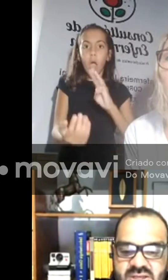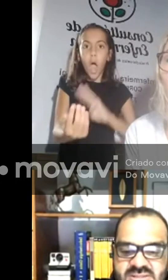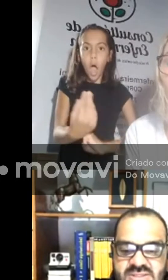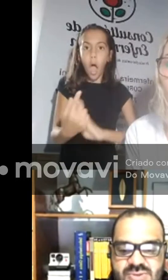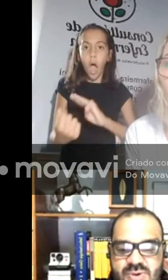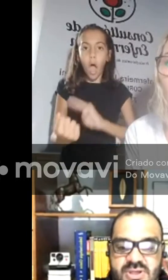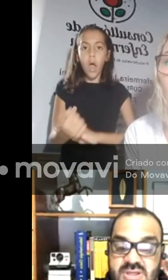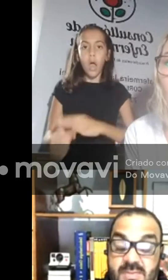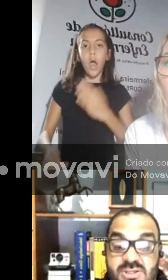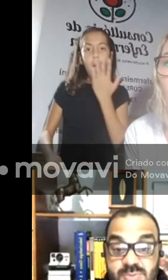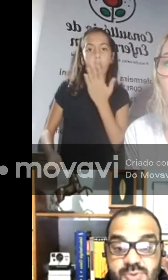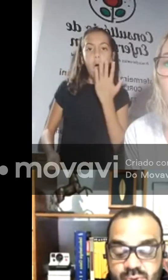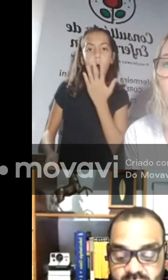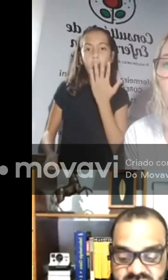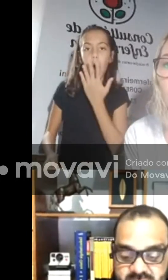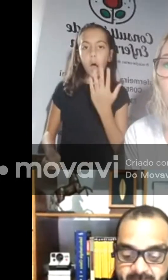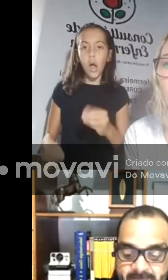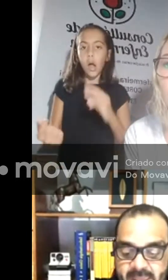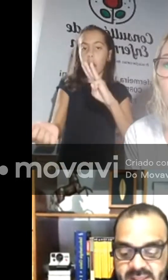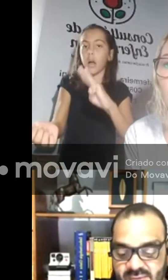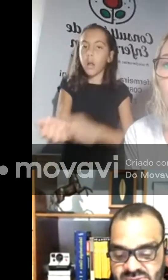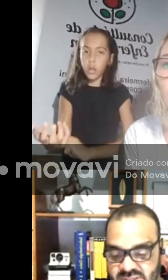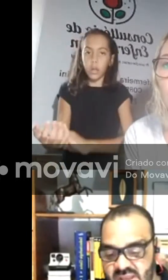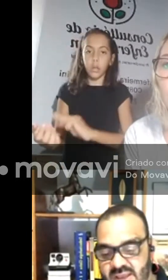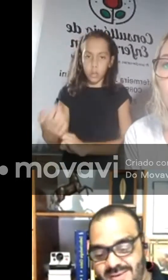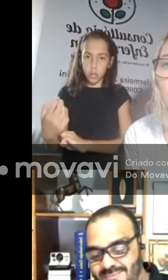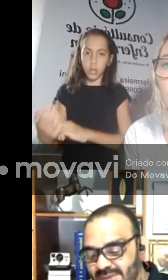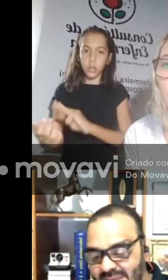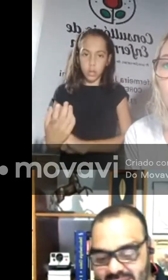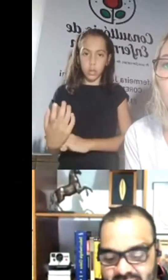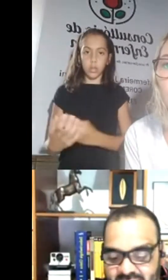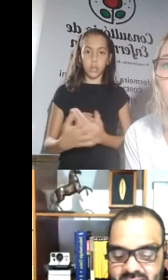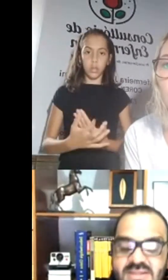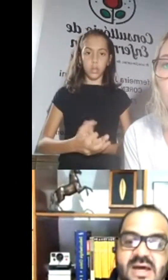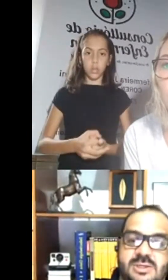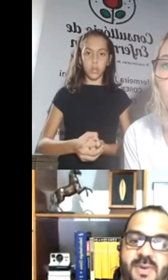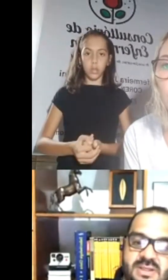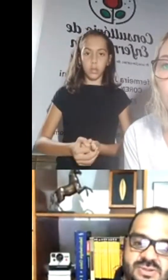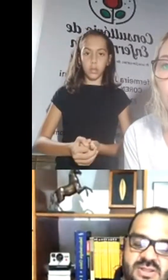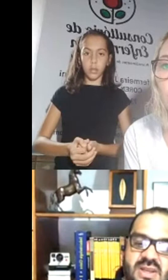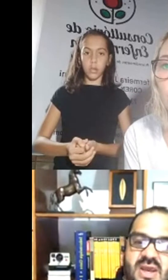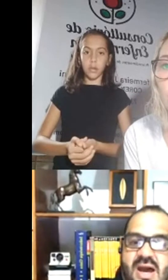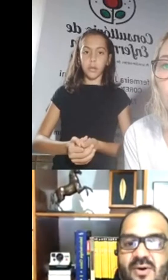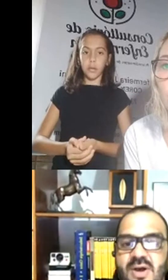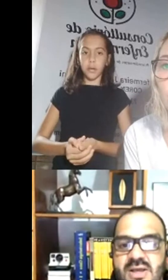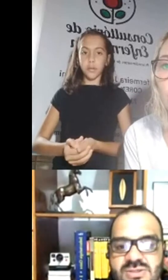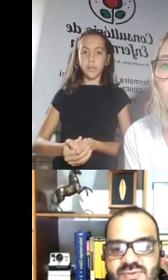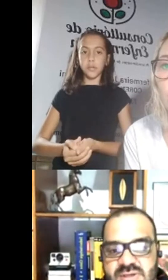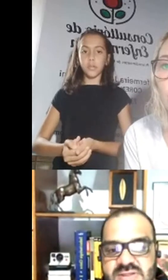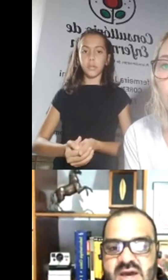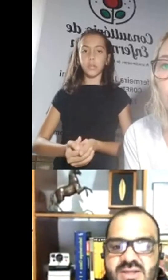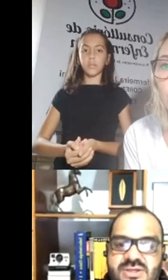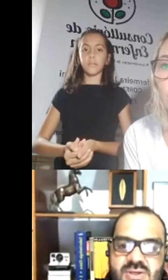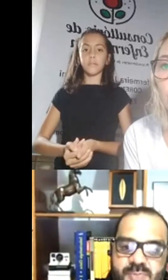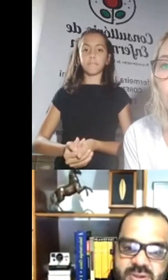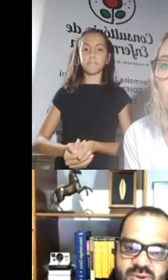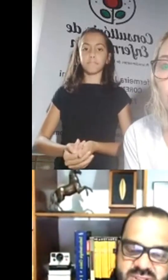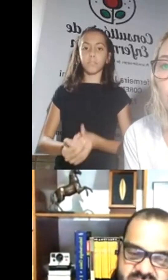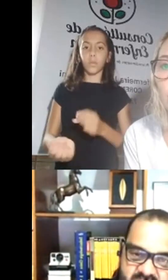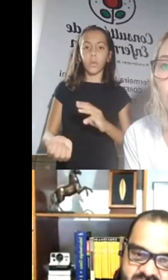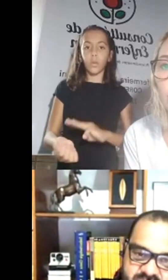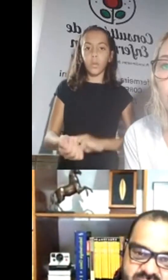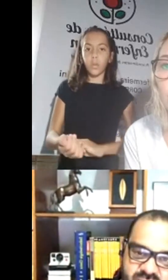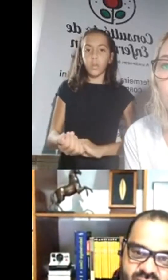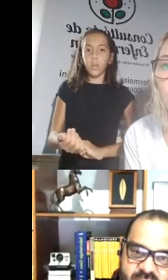questão da resistência insulínica, diabetes tipo 2, né, você tem hipertensão arterial, insuficiência cardíaca,